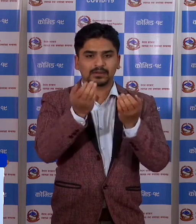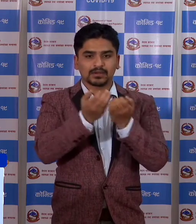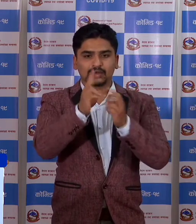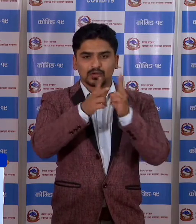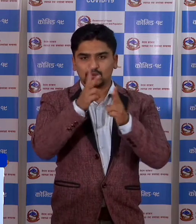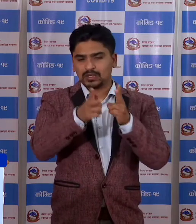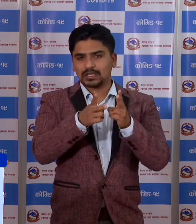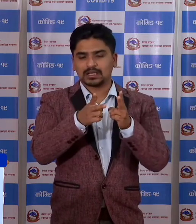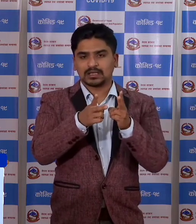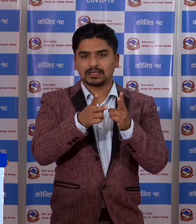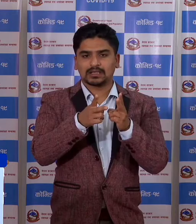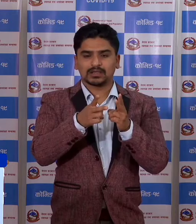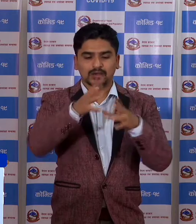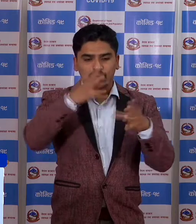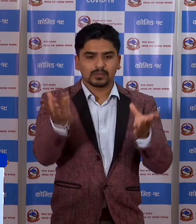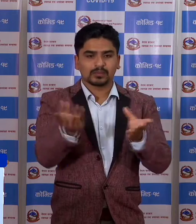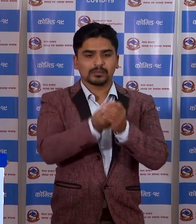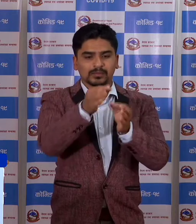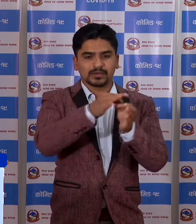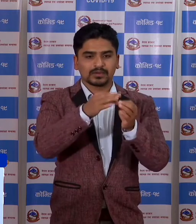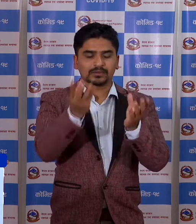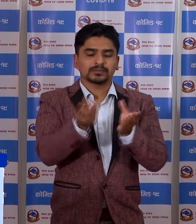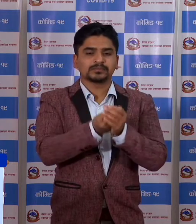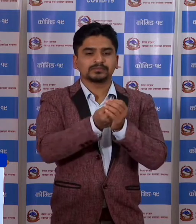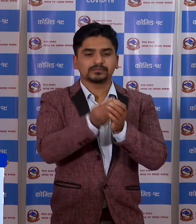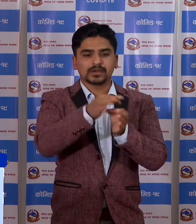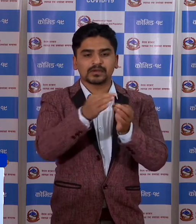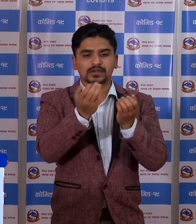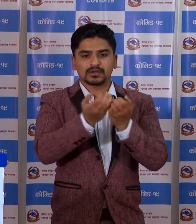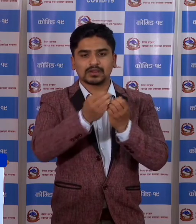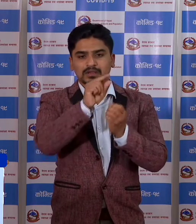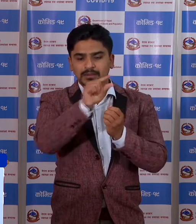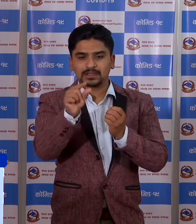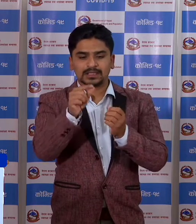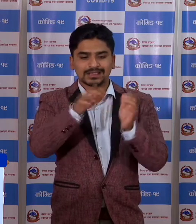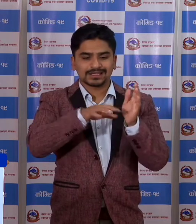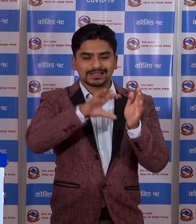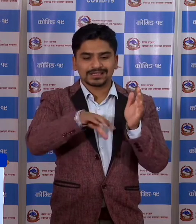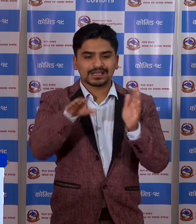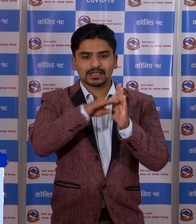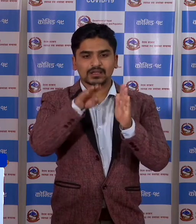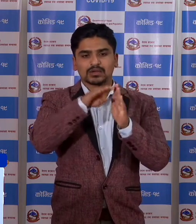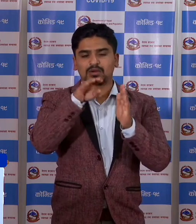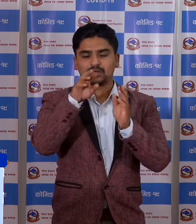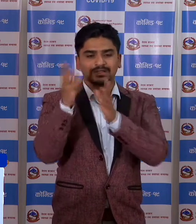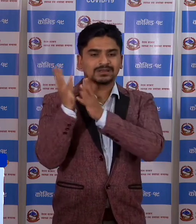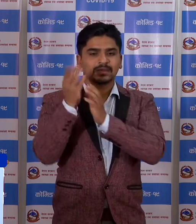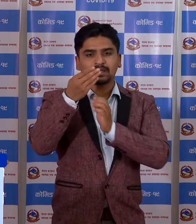गरेको कुरा, ओभरअल व्यवस्थापन, समग्रमा व्यवस्थापन गर्ने कुरा स्थानीय तहको रहने